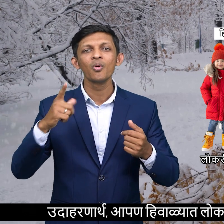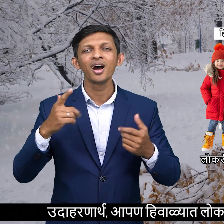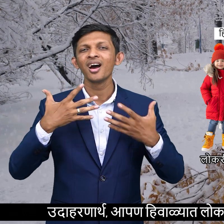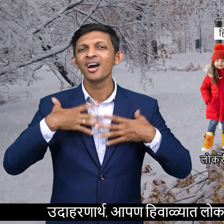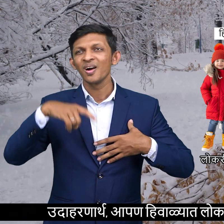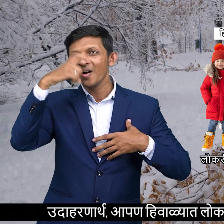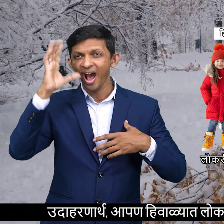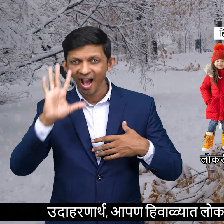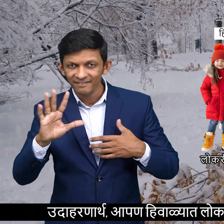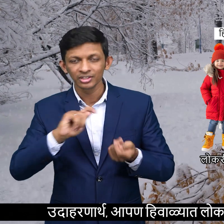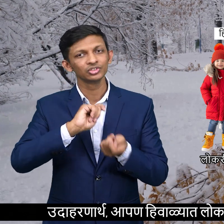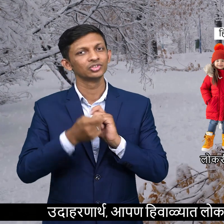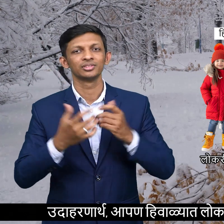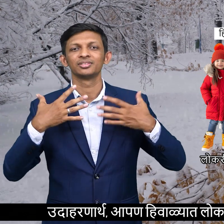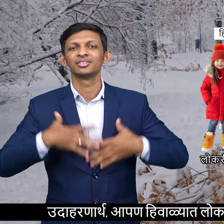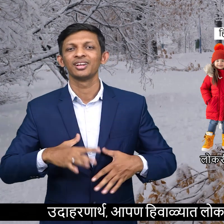घालतो.